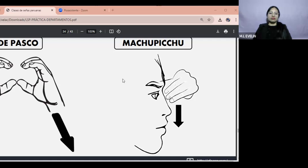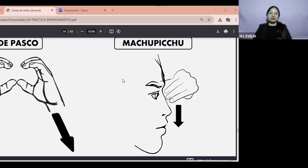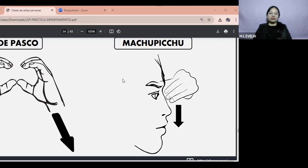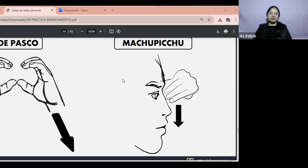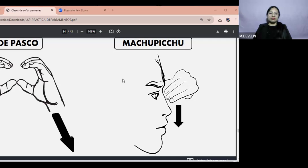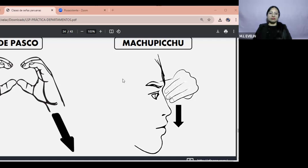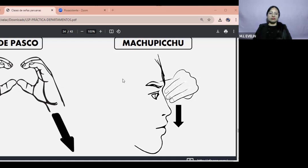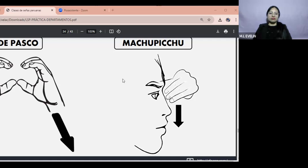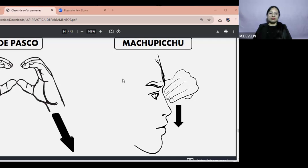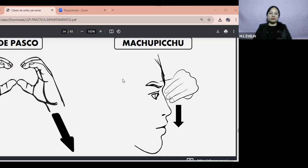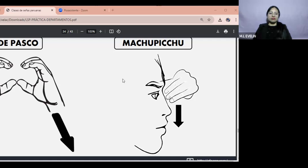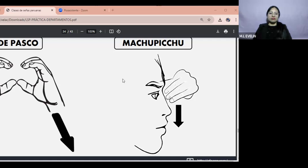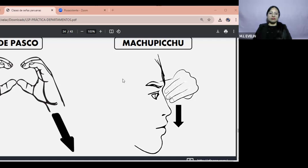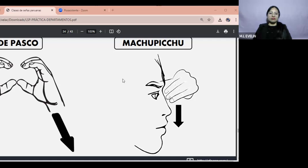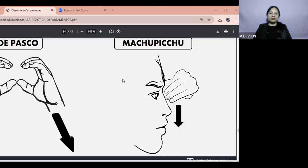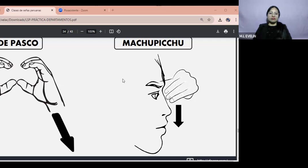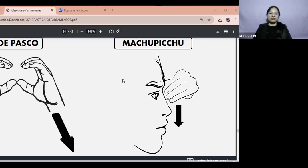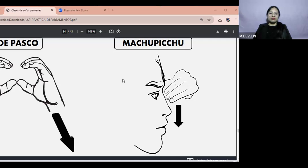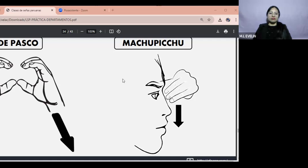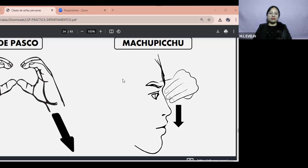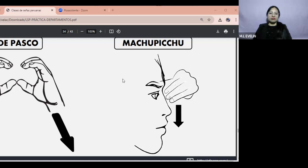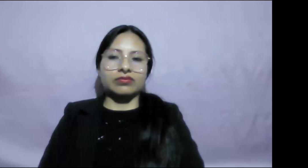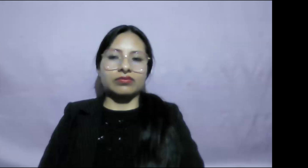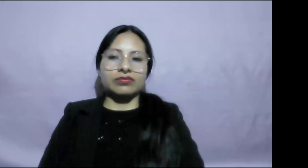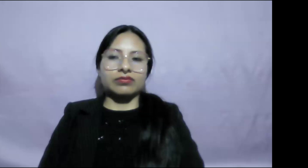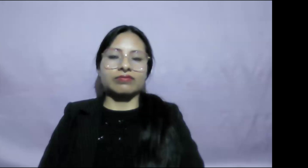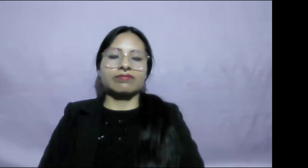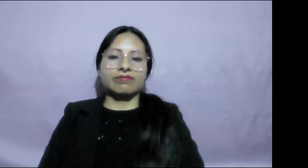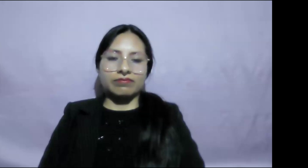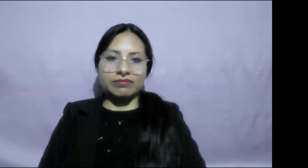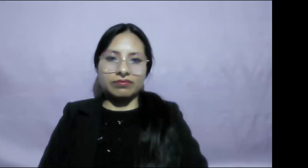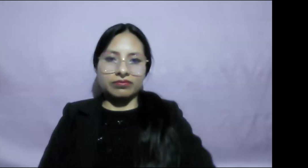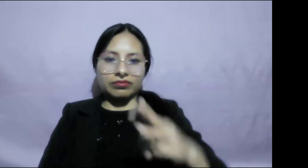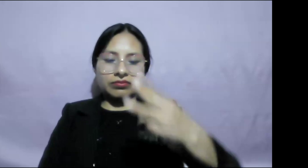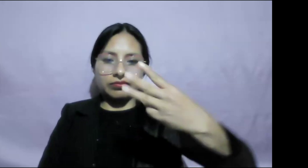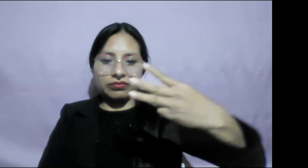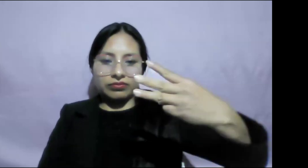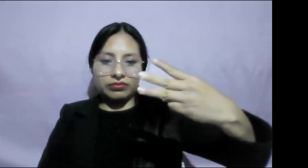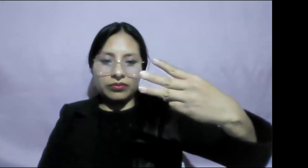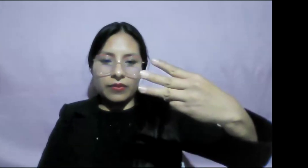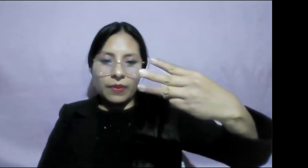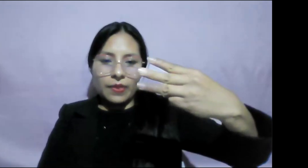no es un lugar famoso que todas las personas lo conocen No pero